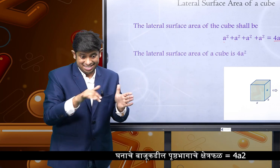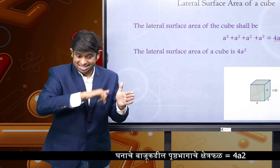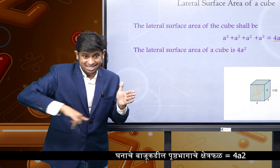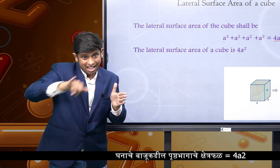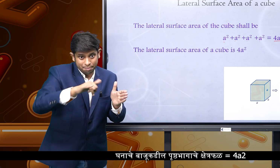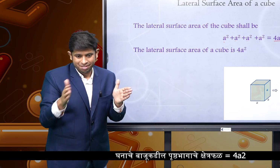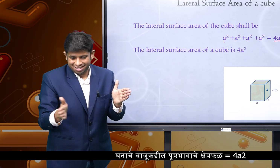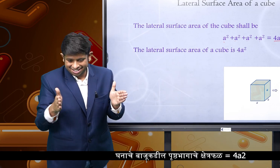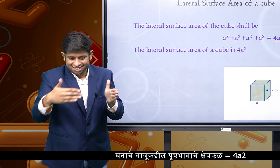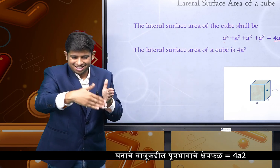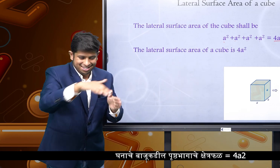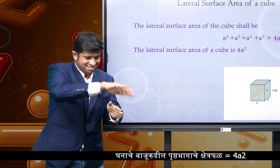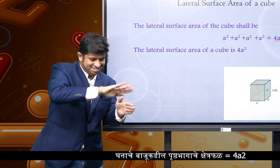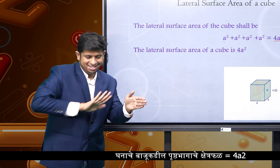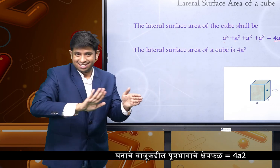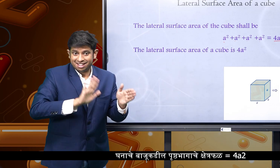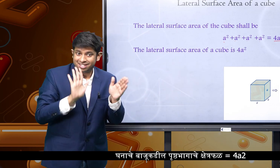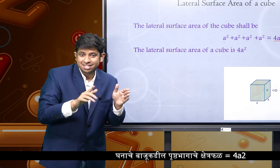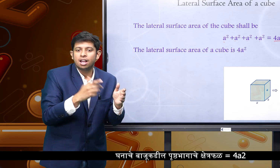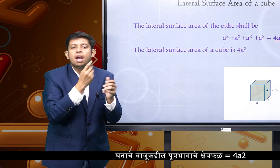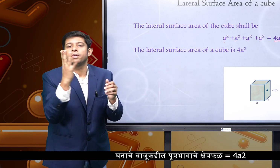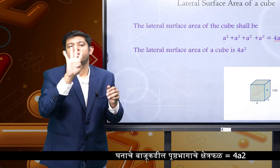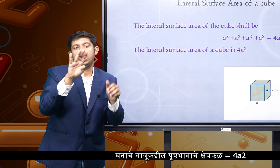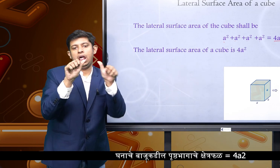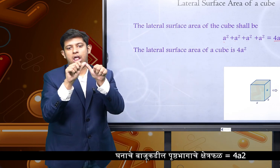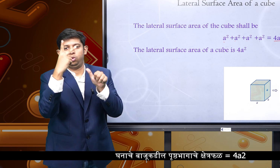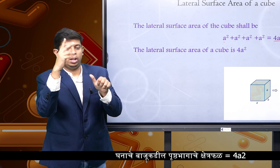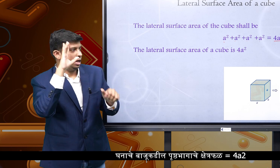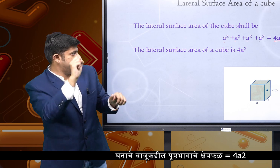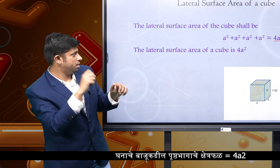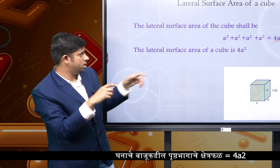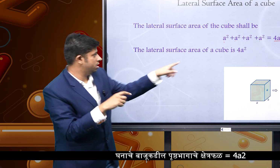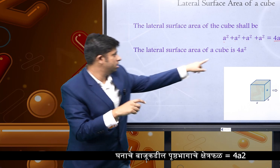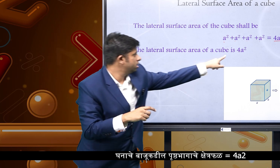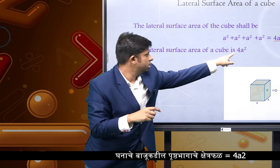घनाचे बाजूकडील पृष्ठभागाचे क्षेत्रफळ बरोबर 4A चा वर्ग.